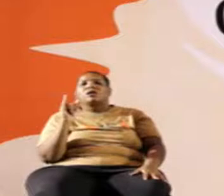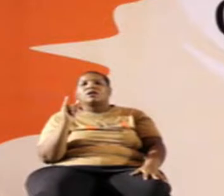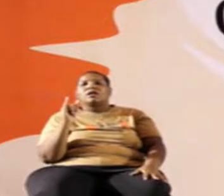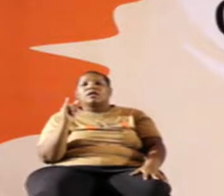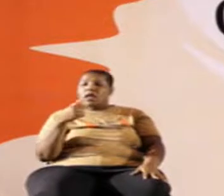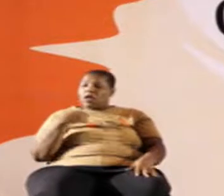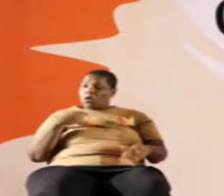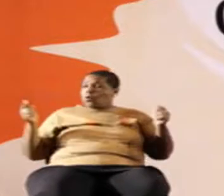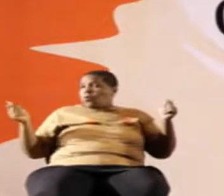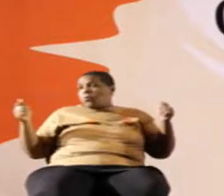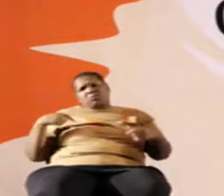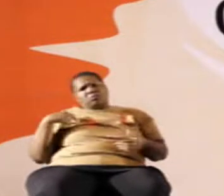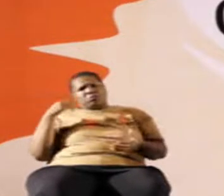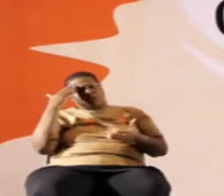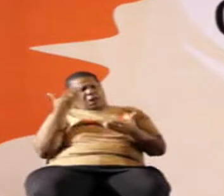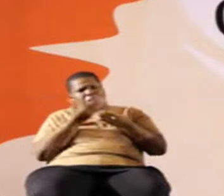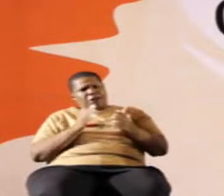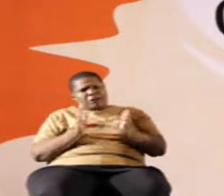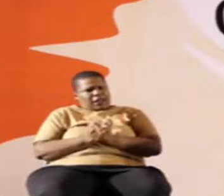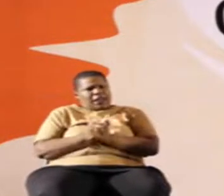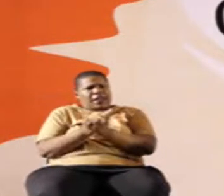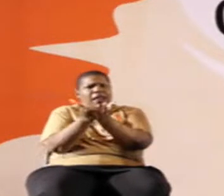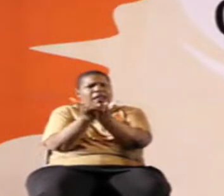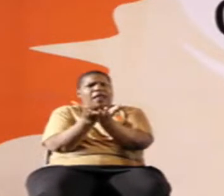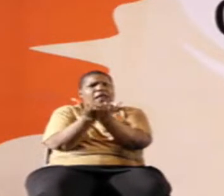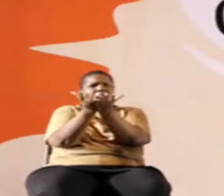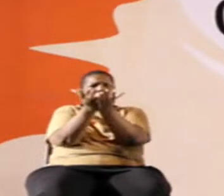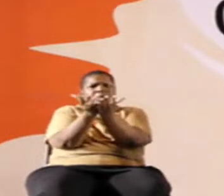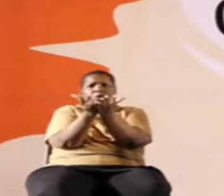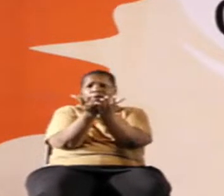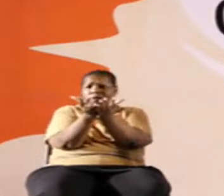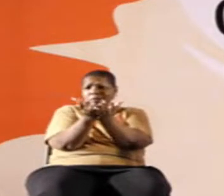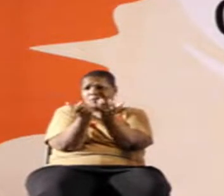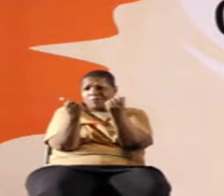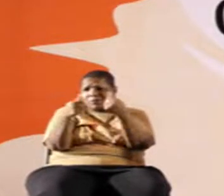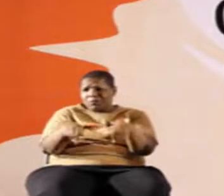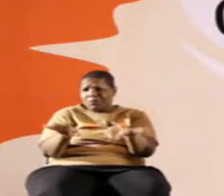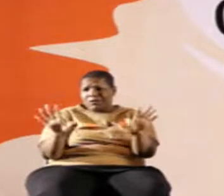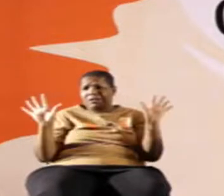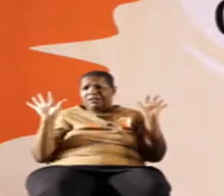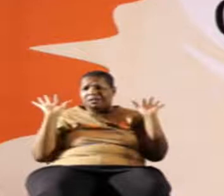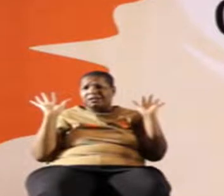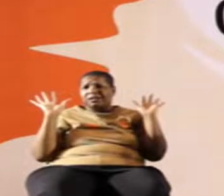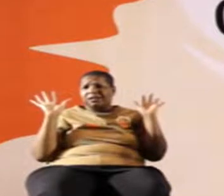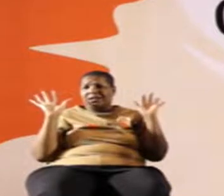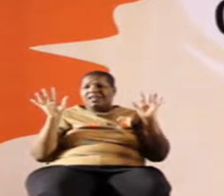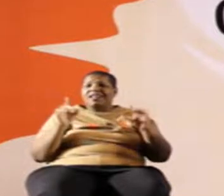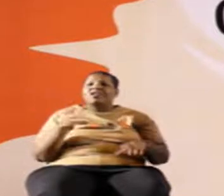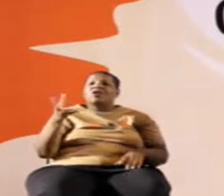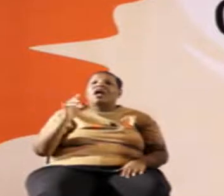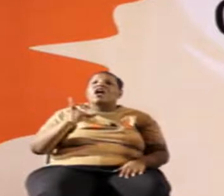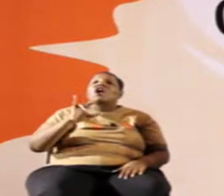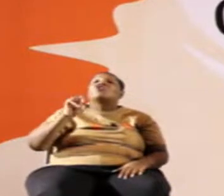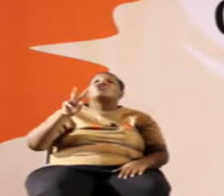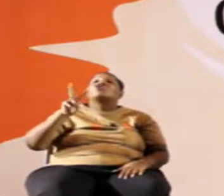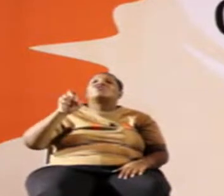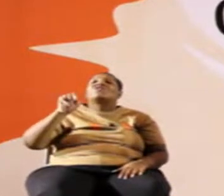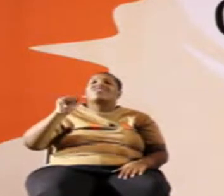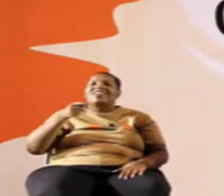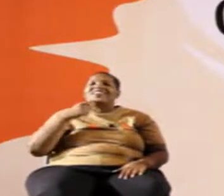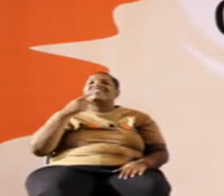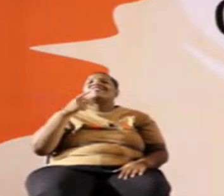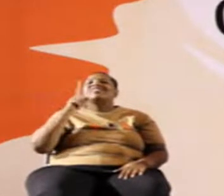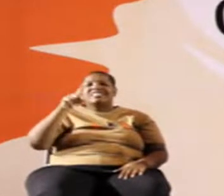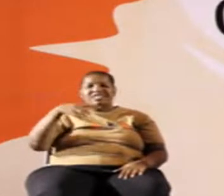Eu posso não acreditar em ebó. Não preciso. O que Jovelina está dizendo é que